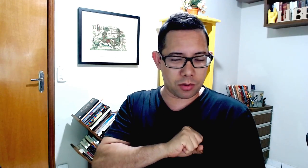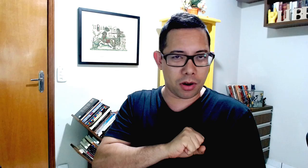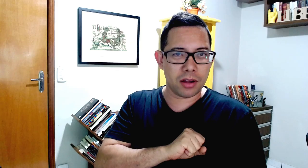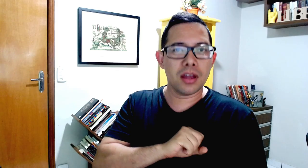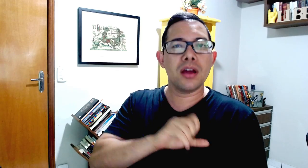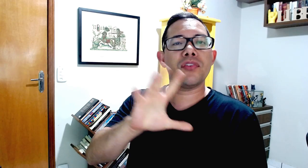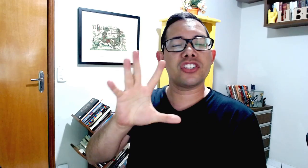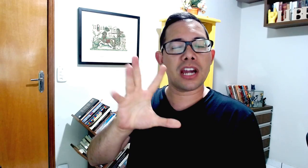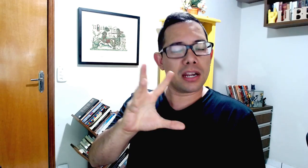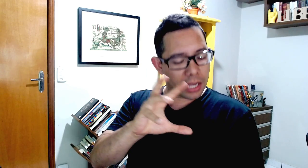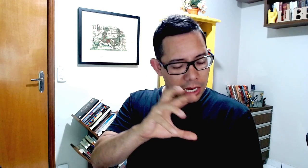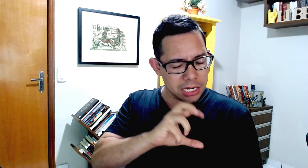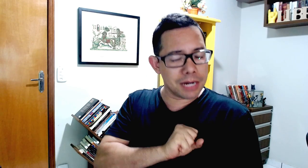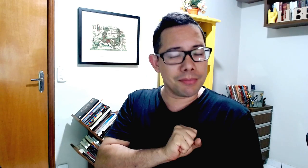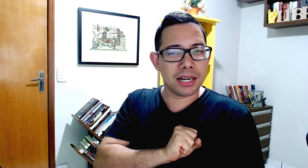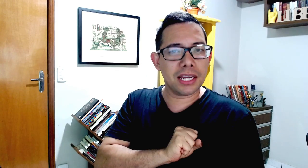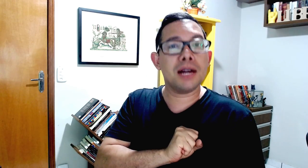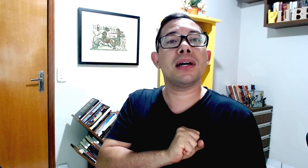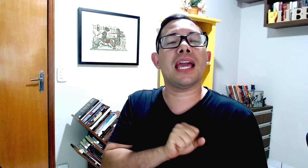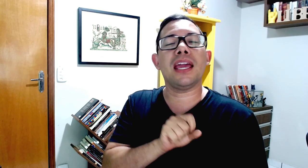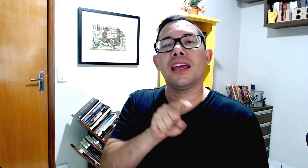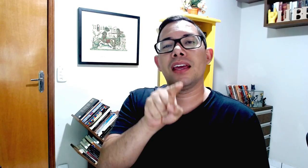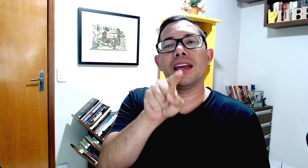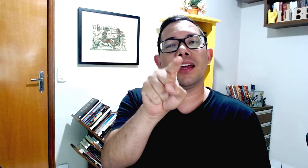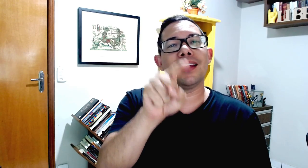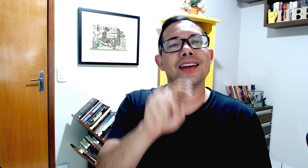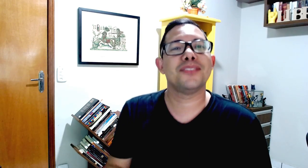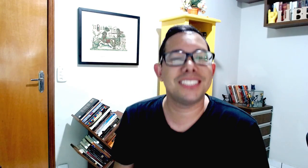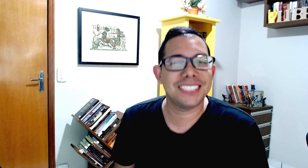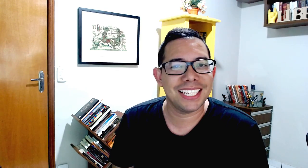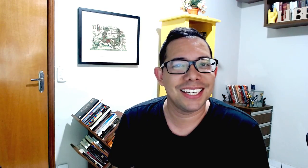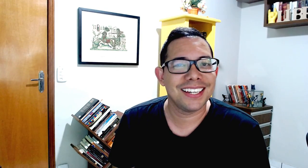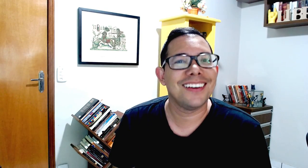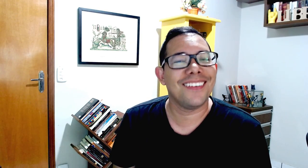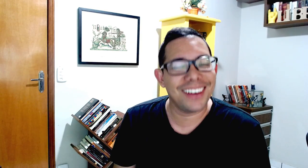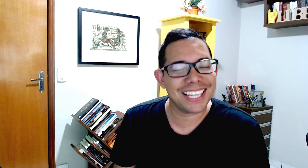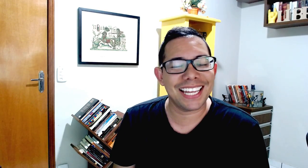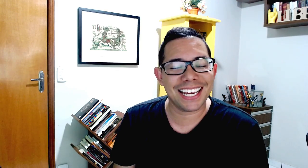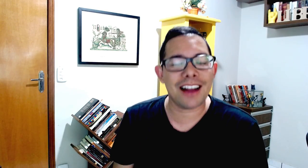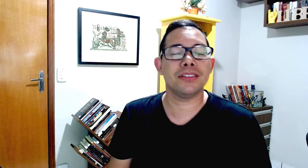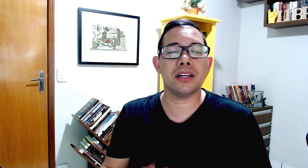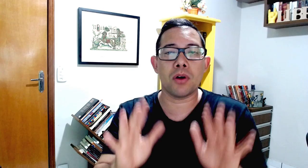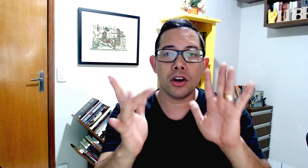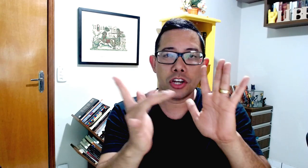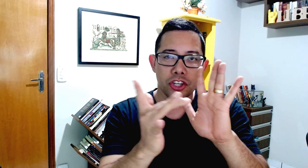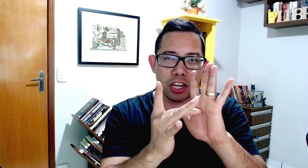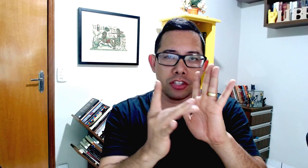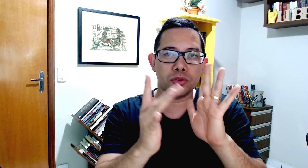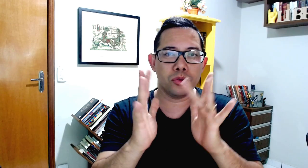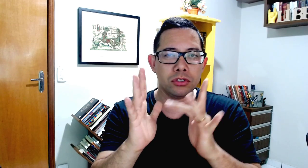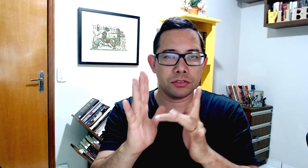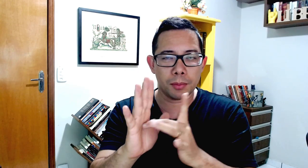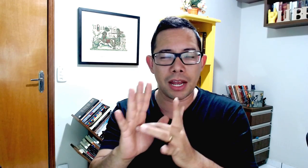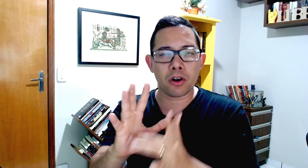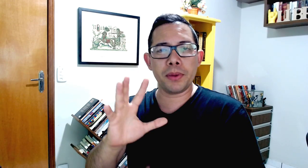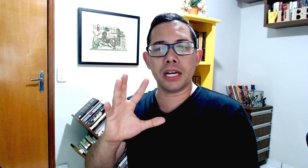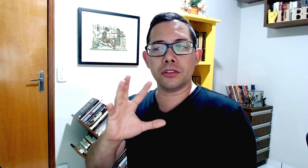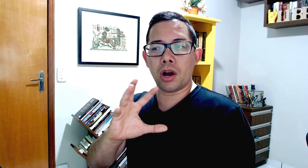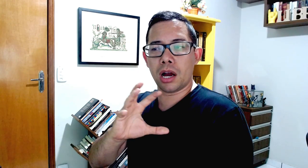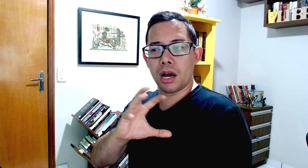no coração deixar ele ama é uma quer você olha que legal então ó Jesus vamos lá copiando